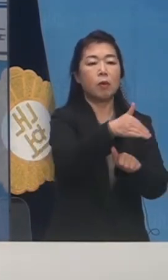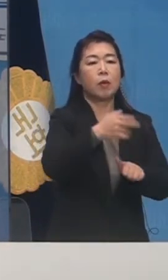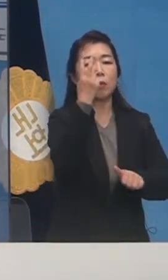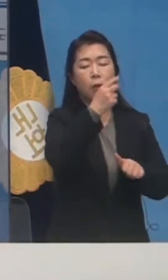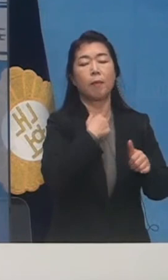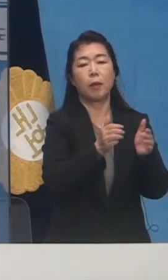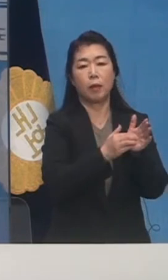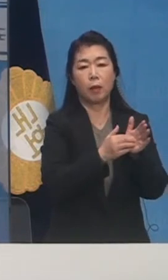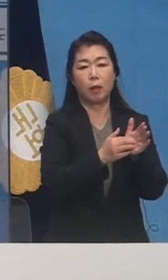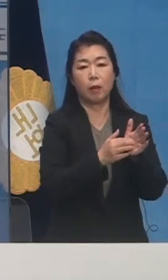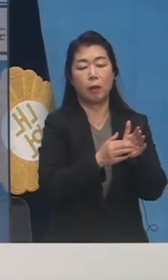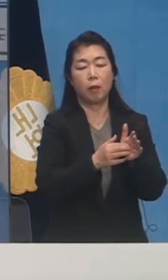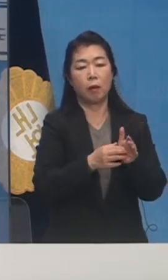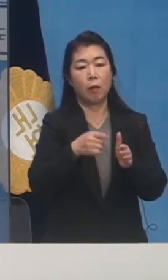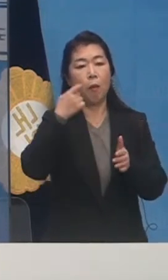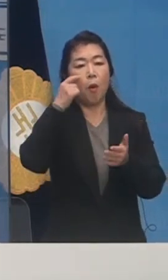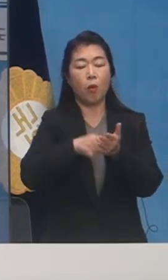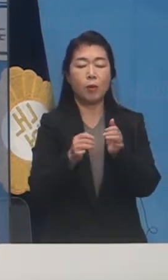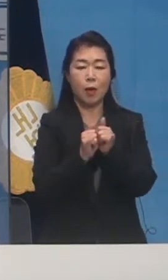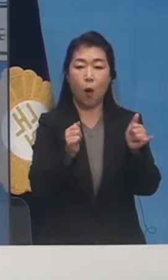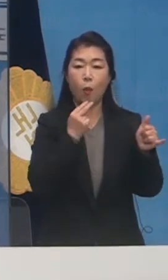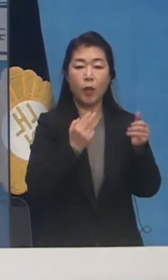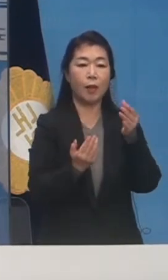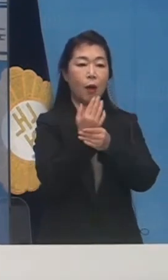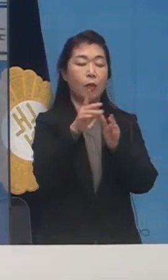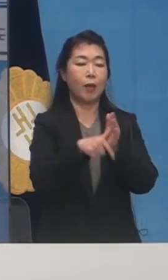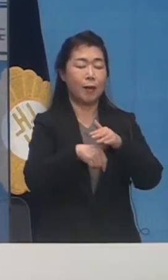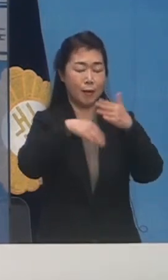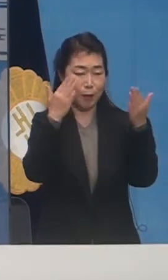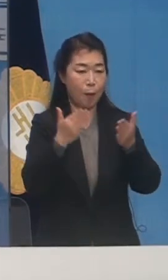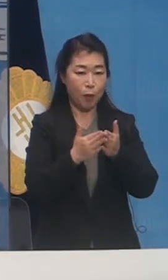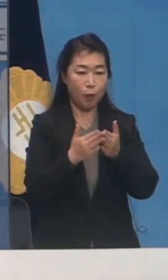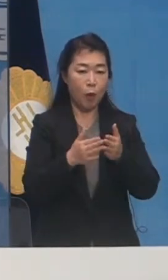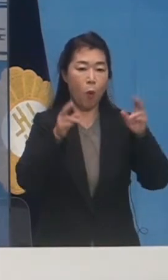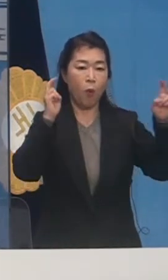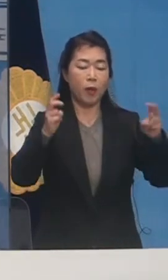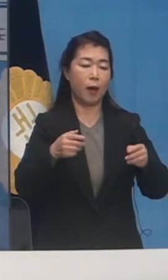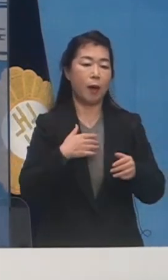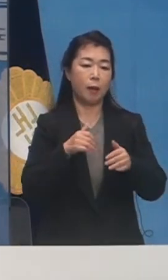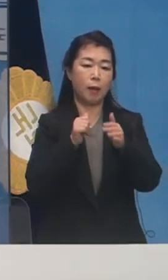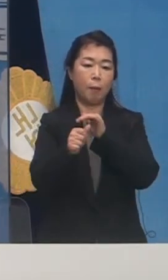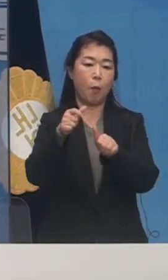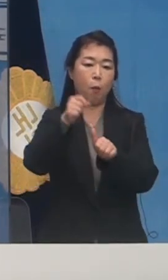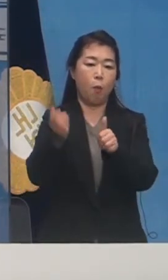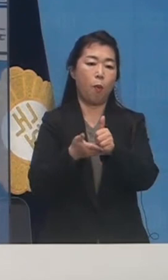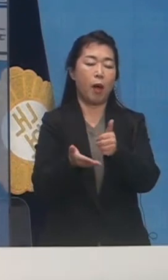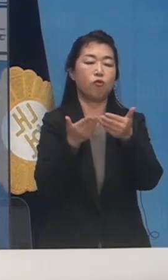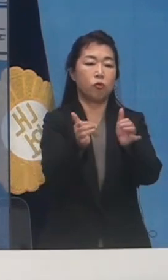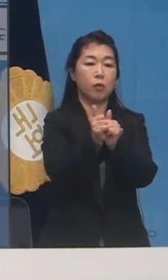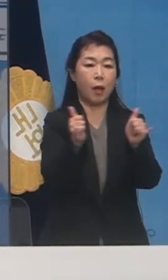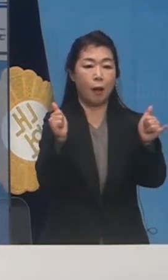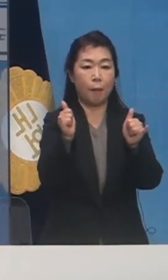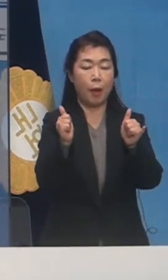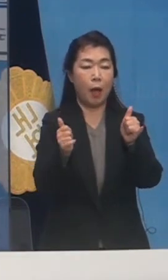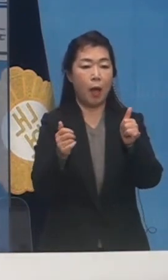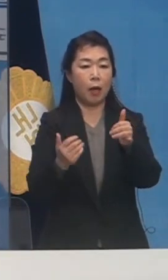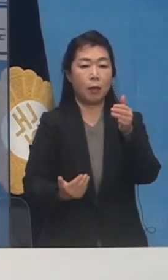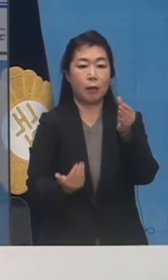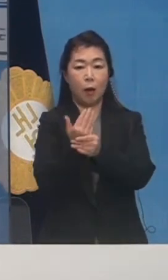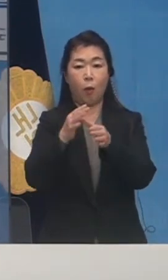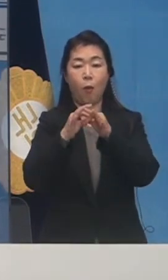구미노동지청은 목격자가 없는 이 사건에서 전적으로 회사가 내세운 참고인들의 진술에